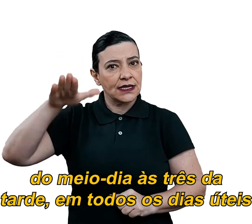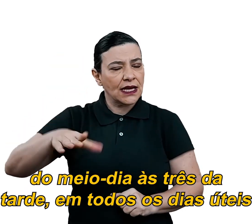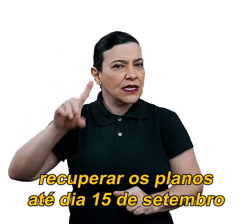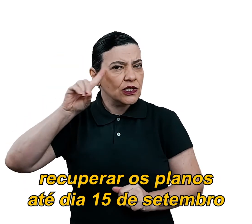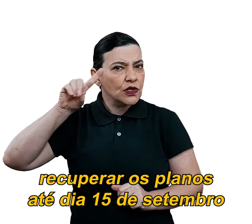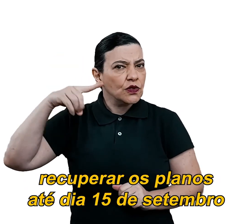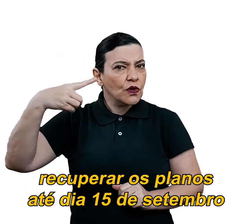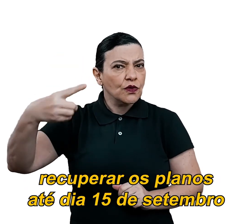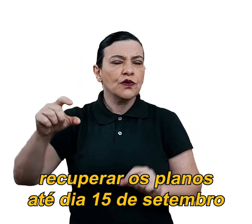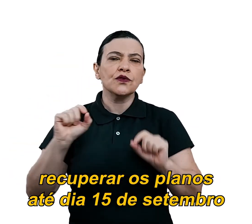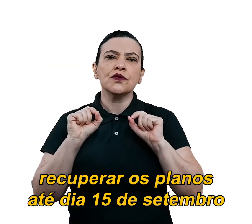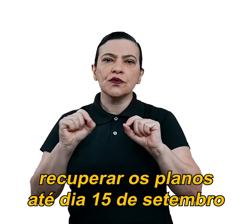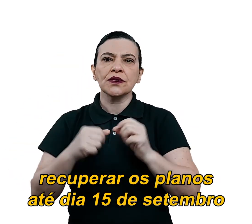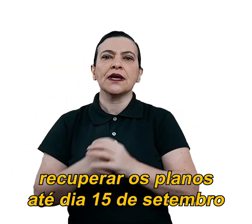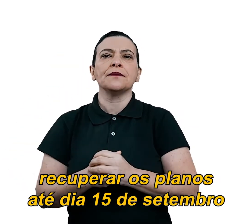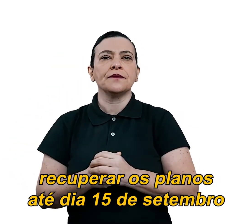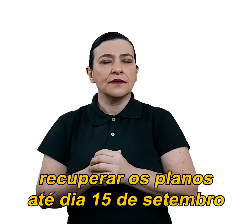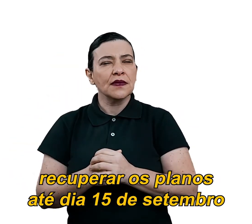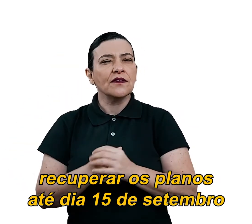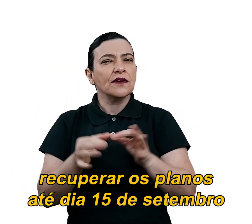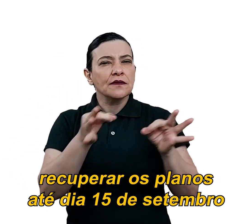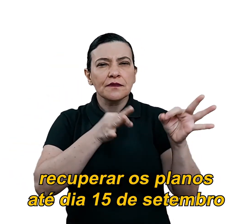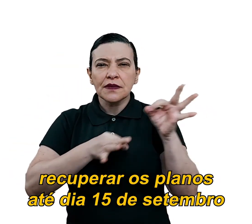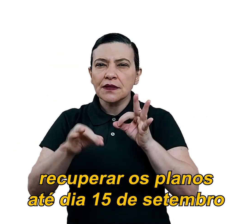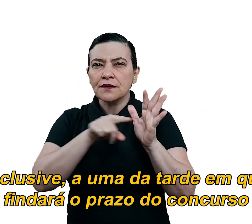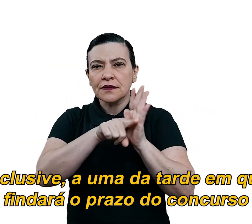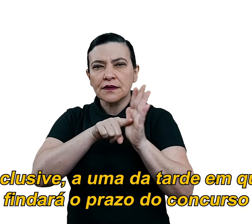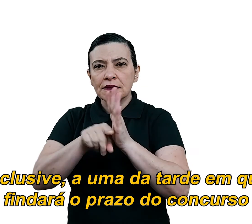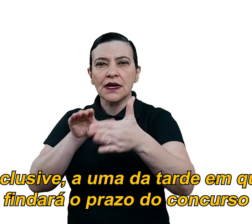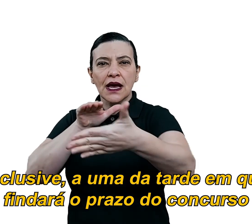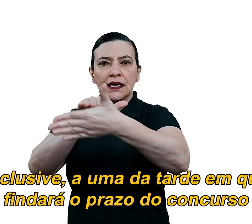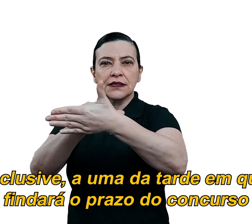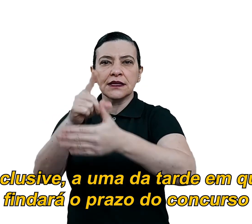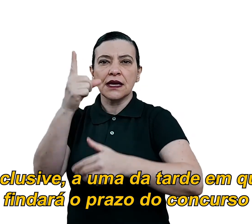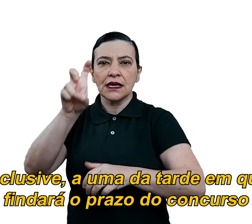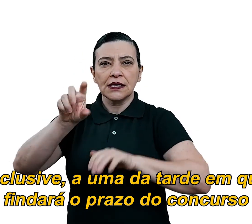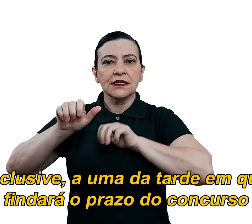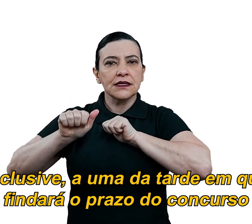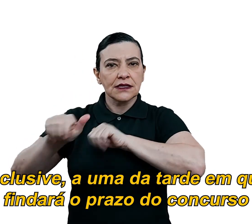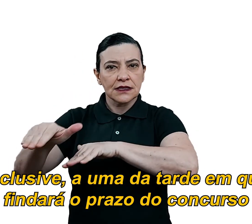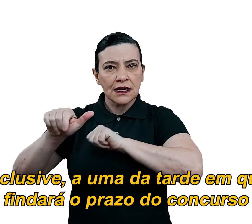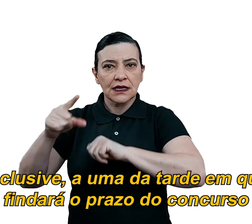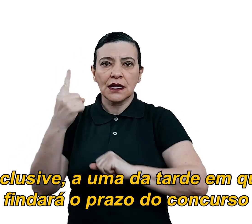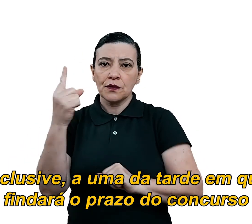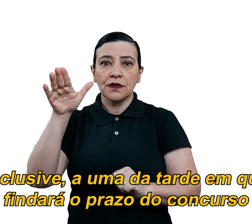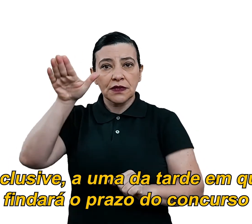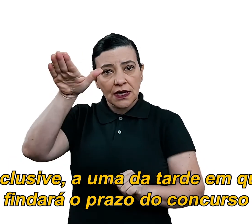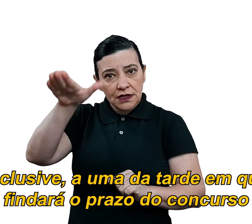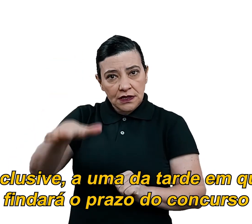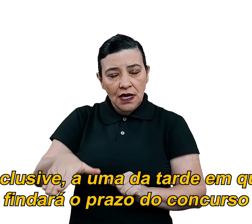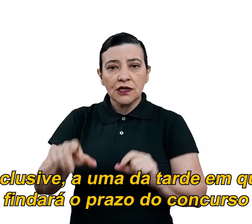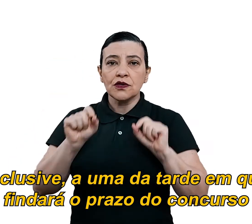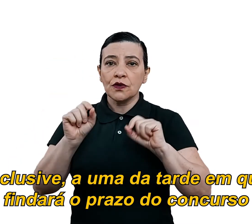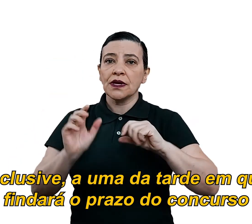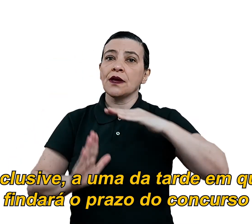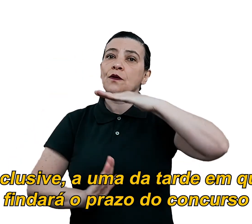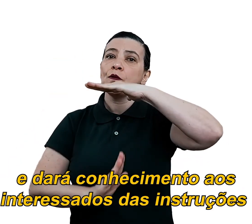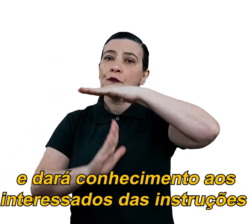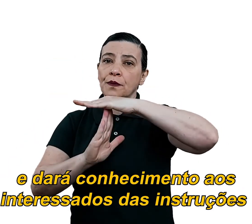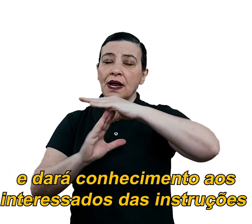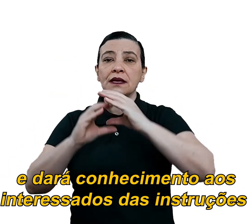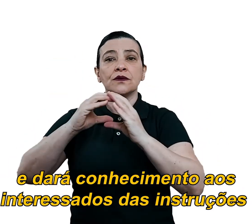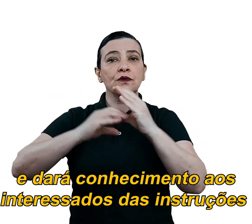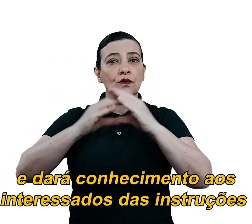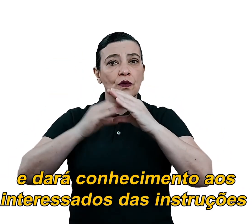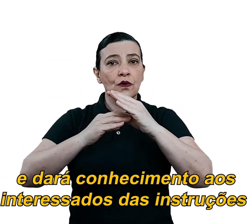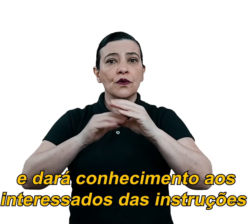dias úteis, reverá os planos até 15 de setembro, inclusive, à 1 da tarde, em que findará o prazo do concurso